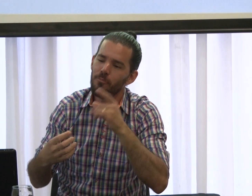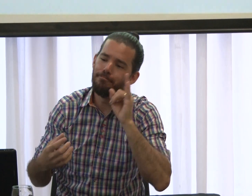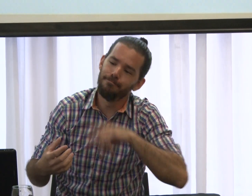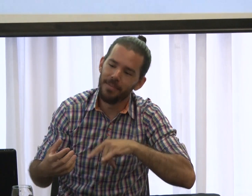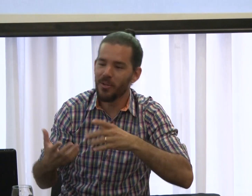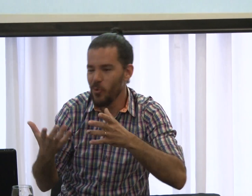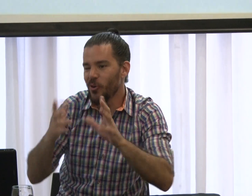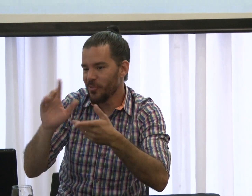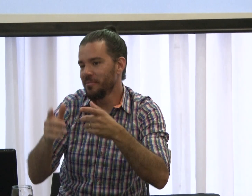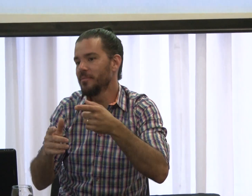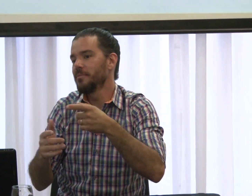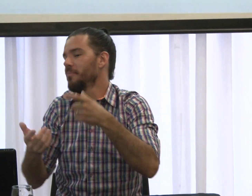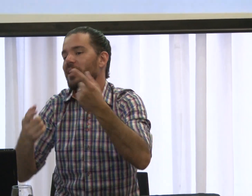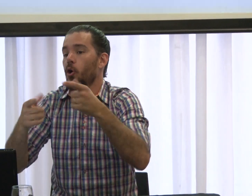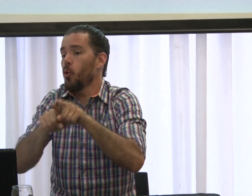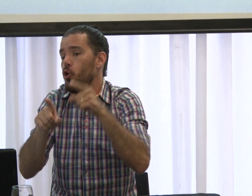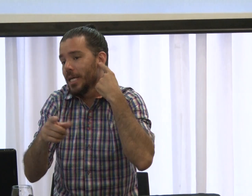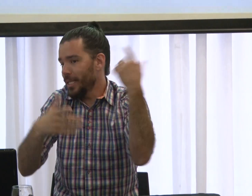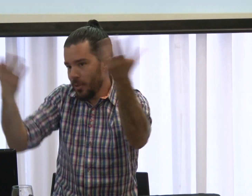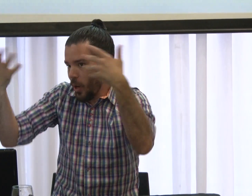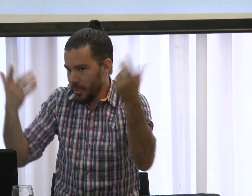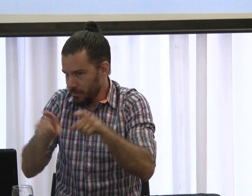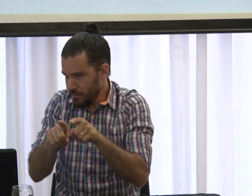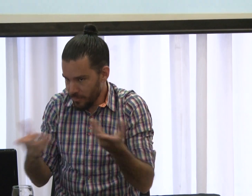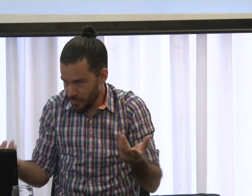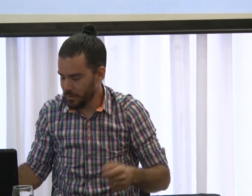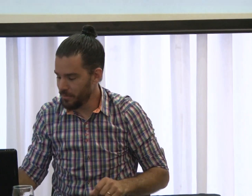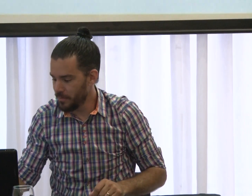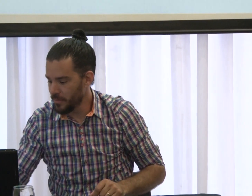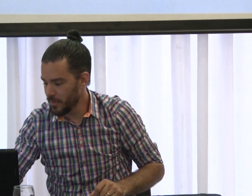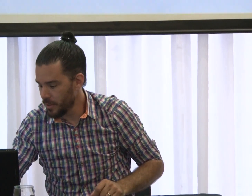algunas informaciones que son medias ridículas. Es lo mismo que en la comunidad oyente.